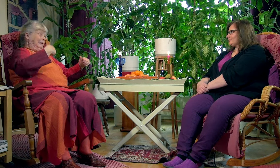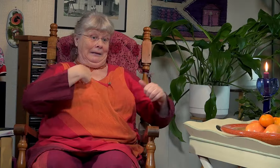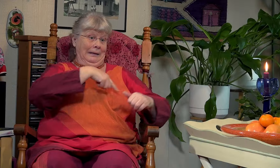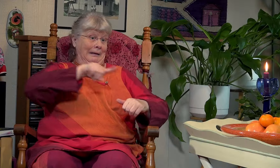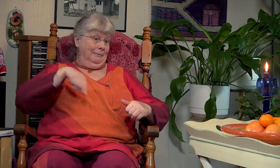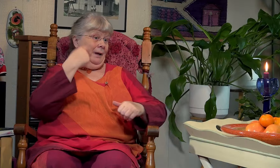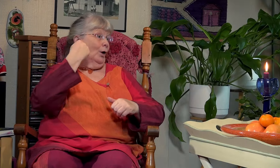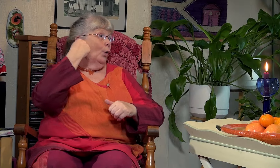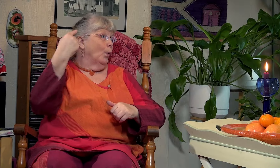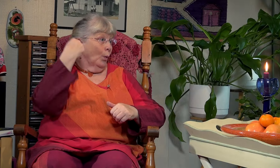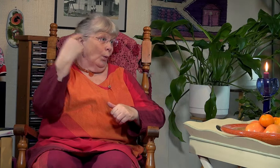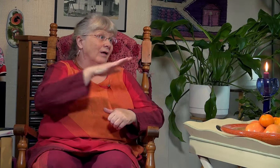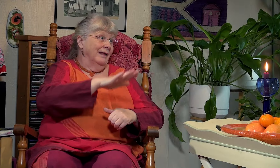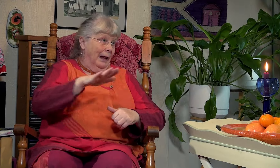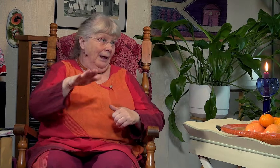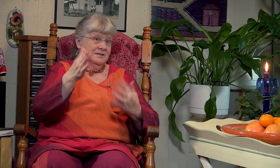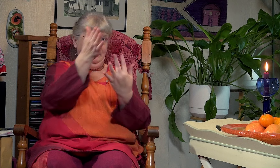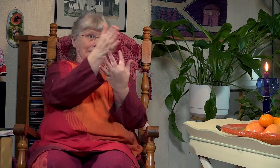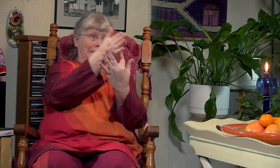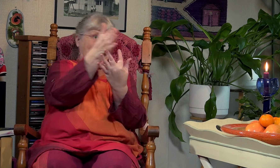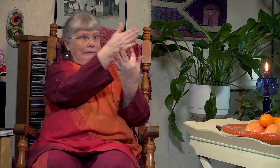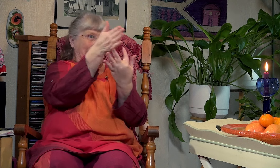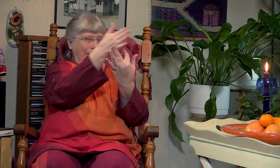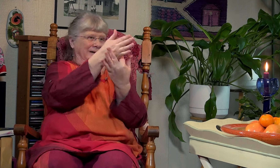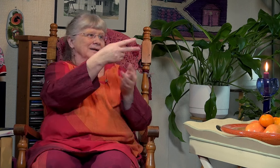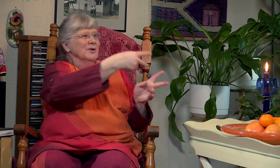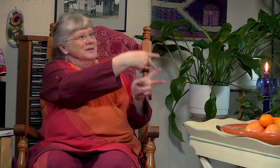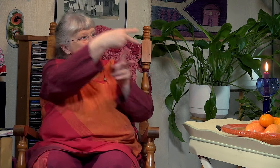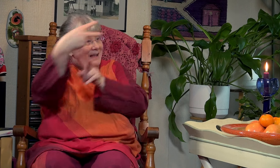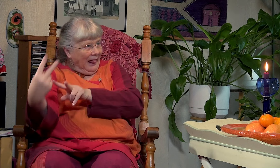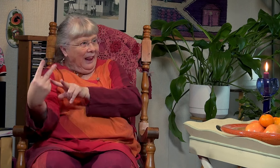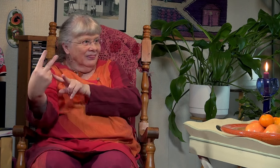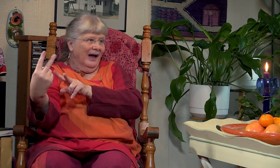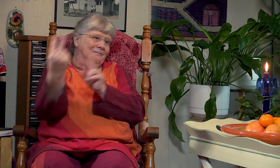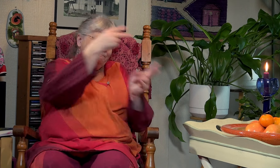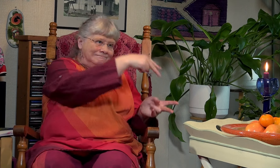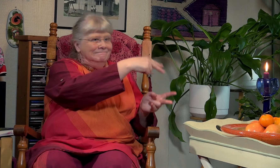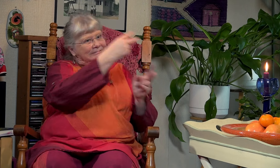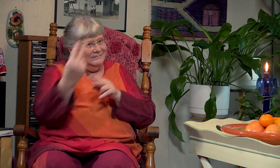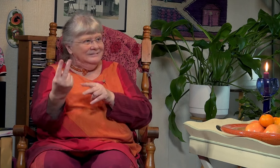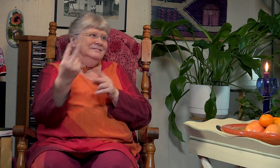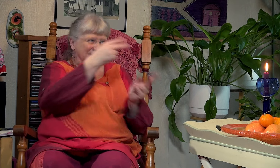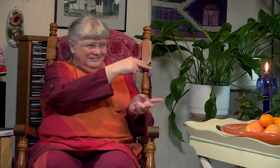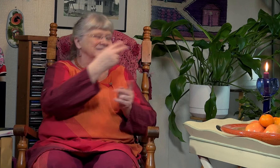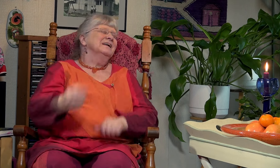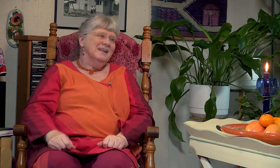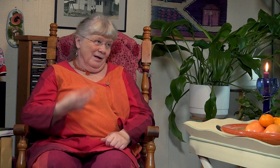täysin eri maailmaa. Elikkä me kuulevat lapset, Kuurojen vanhempien kuulevat lapset seilasimme siinä niiden